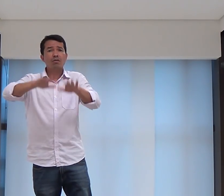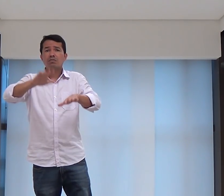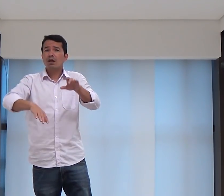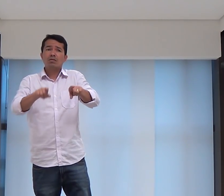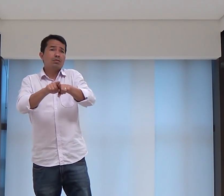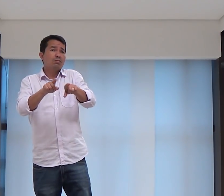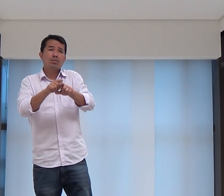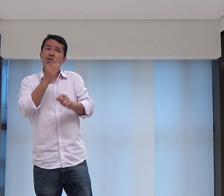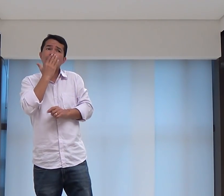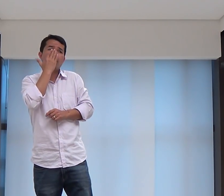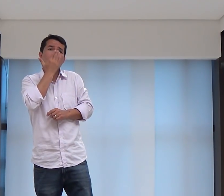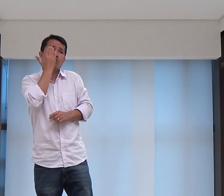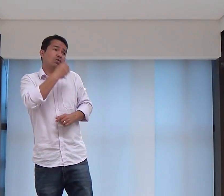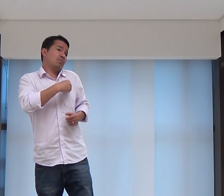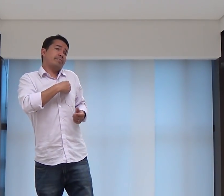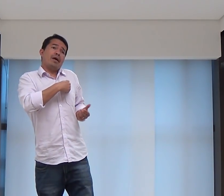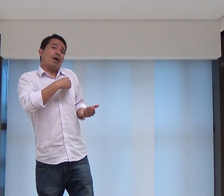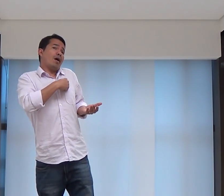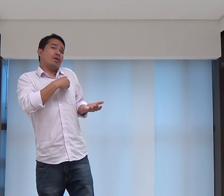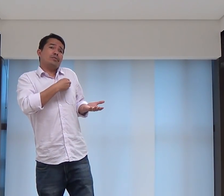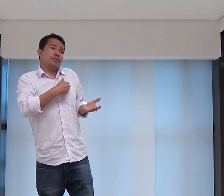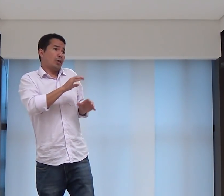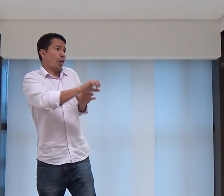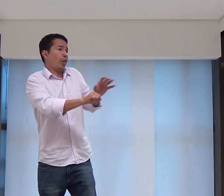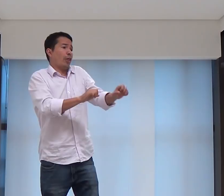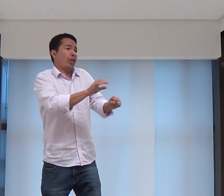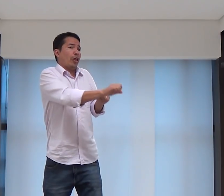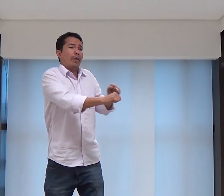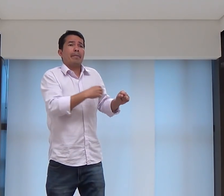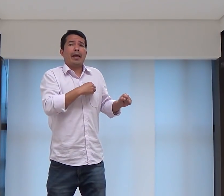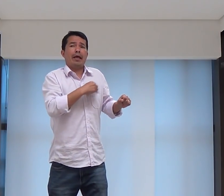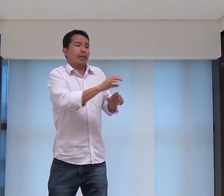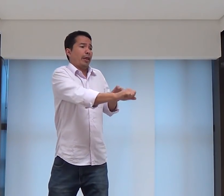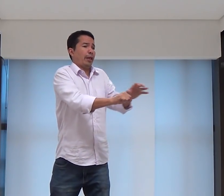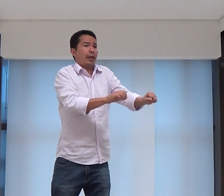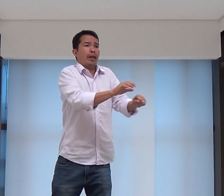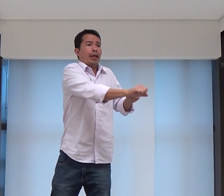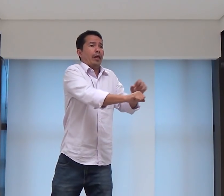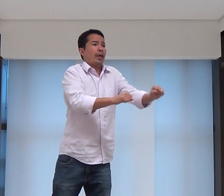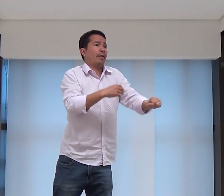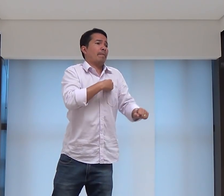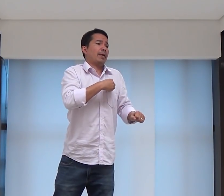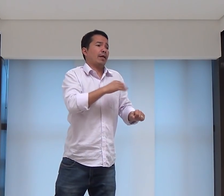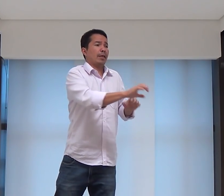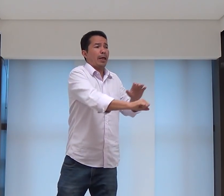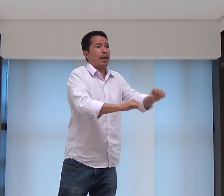Nós somos povo de Deus. E na verdade nos prostituímos no pecado. Nós somos pecadores.